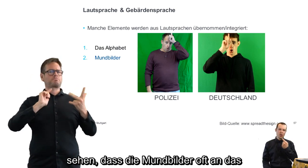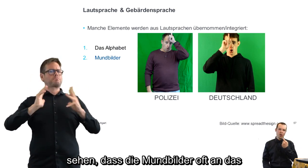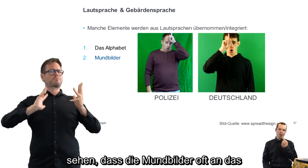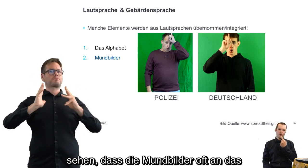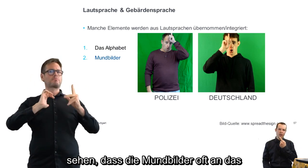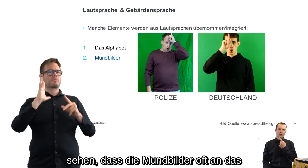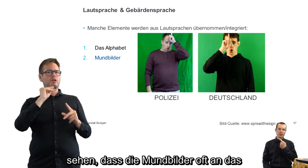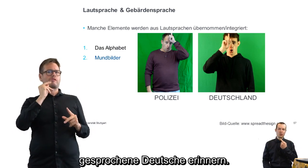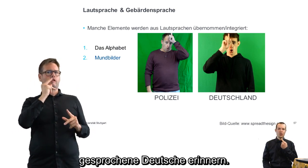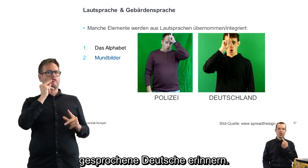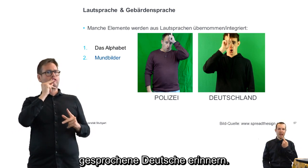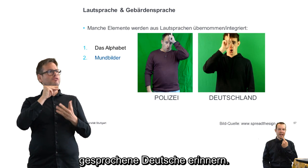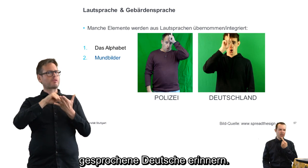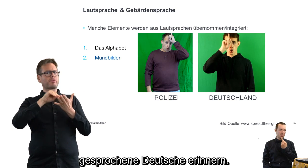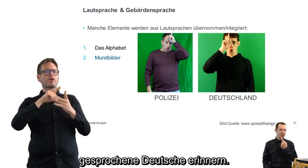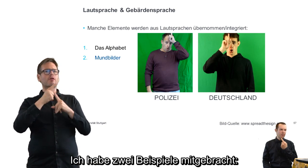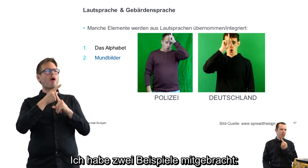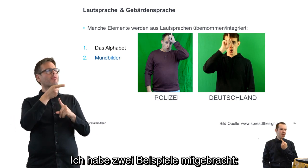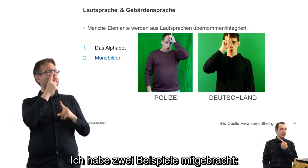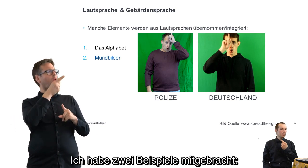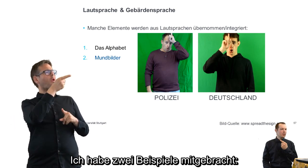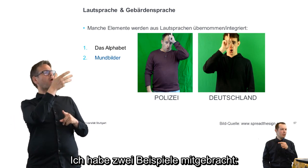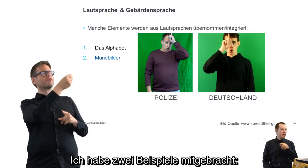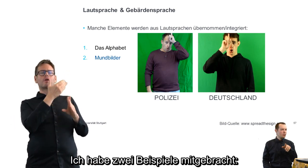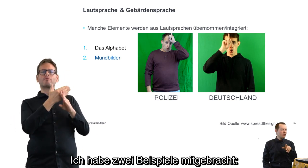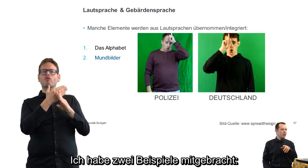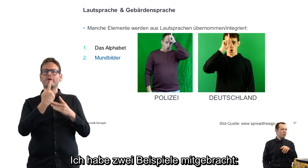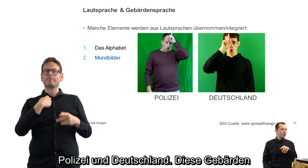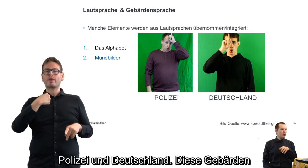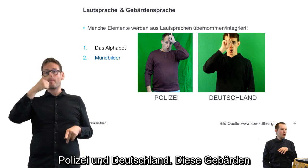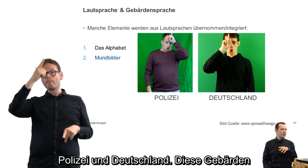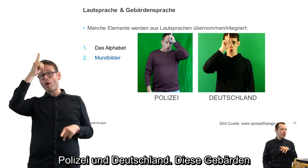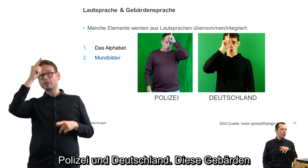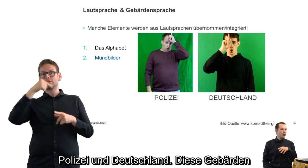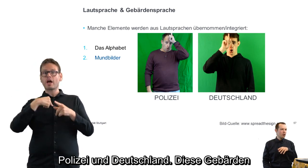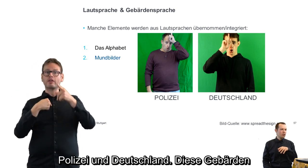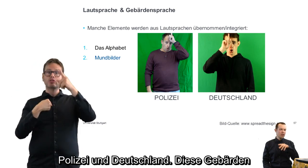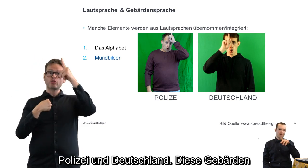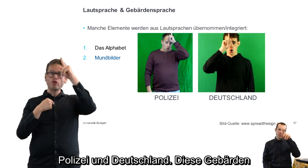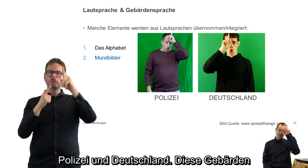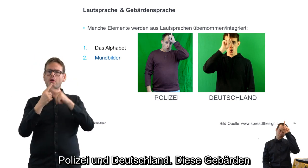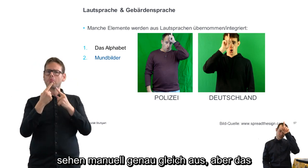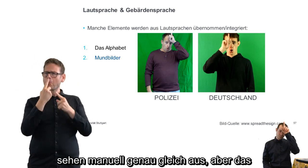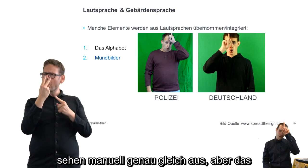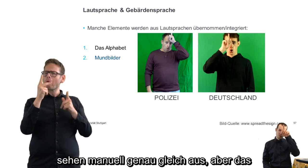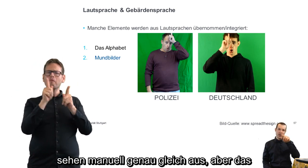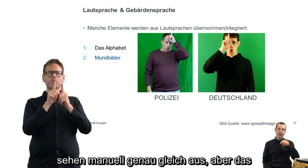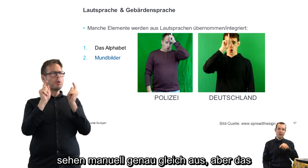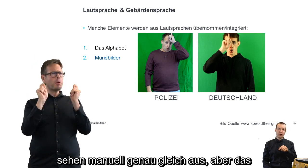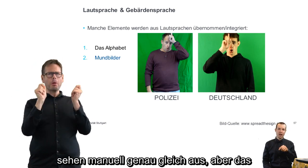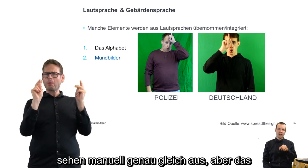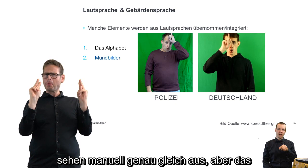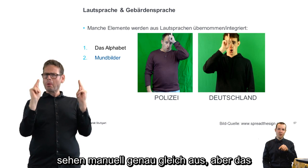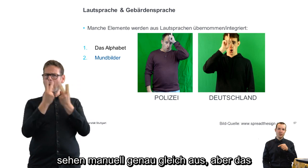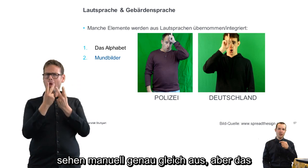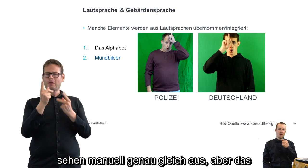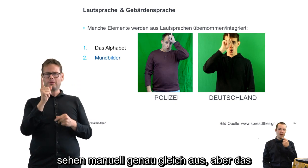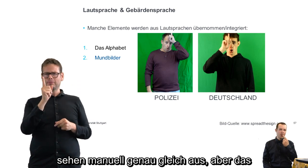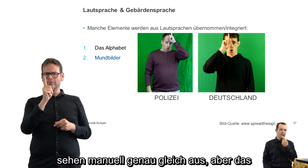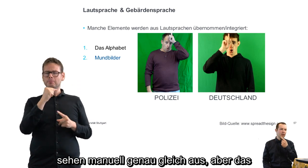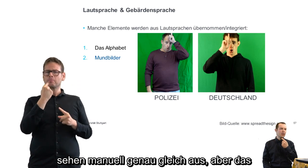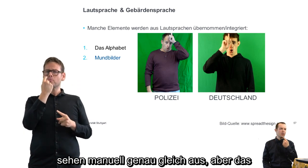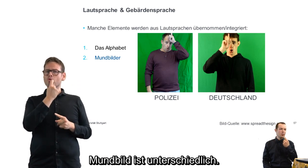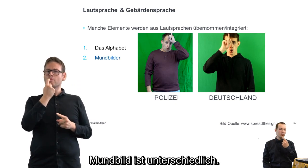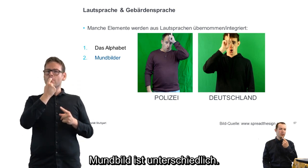Mundbilder oft an das Deutsche erinnern. Ich habe hier zwei Beispiele mitgebracht, Polizei und Deutschland. Diese Gebärden sind manuell genau gleich aus,